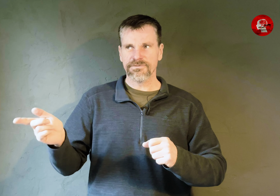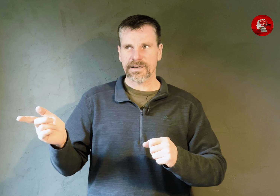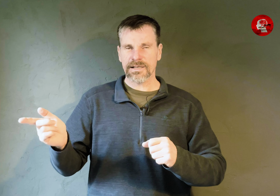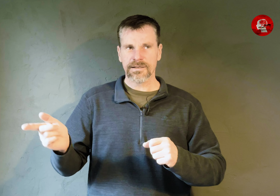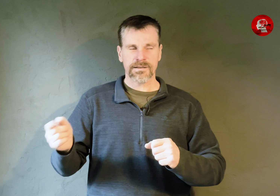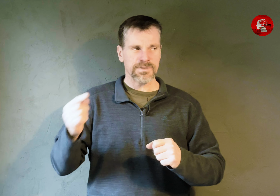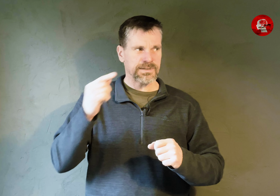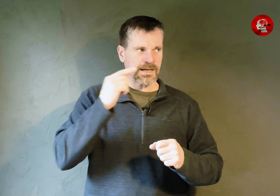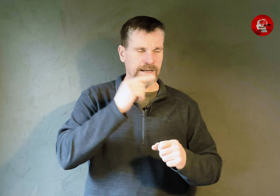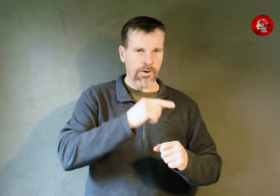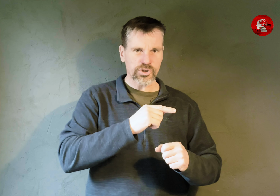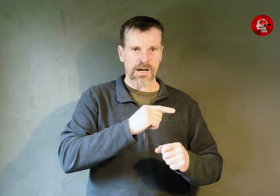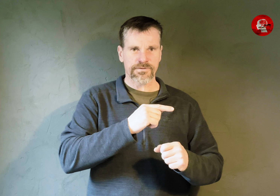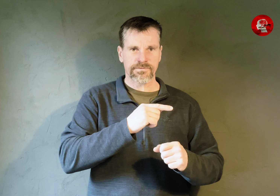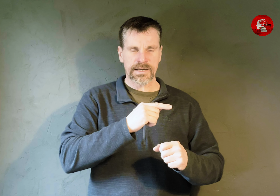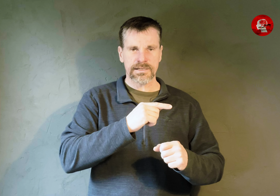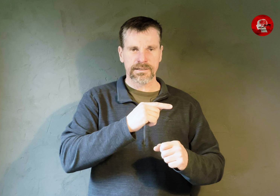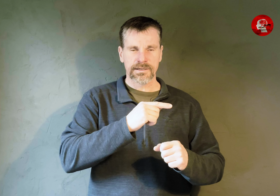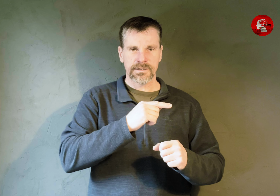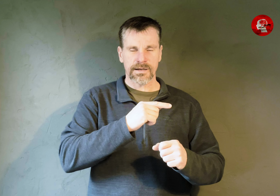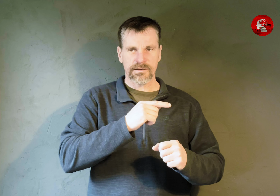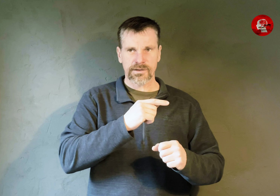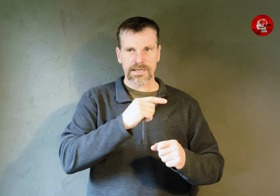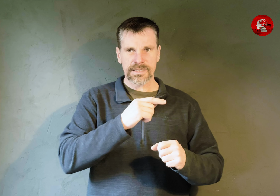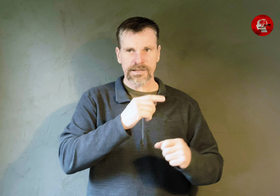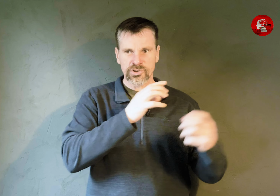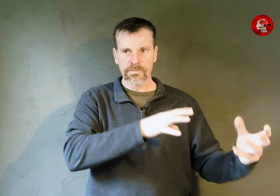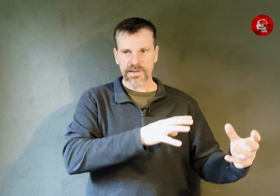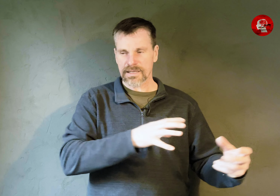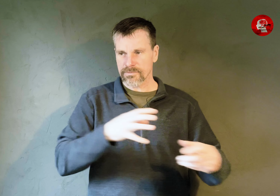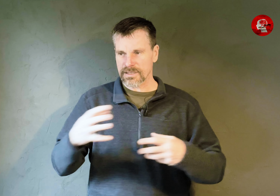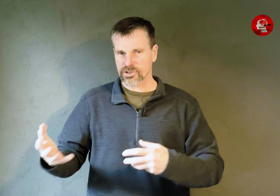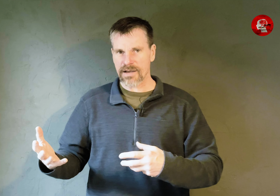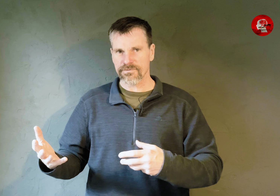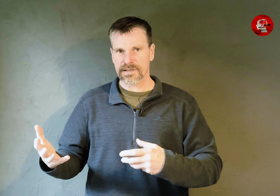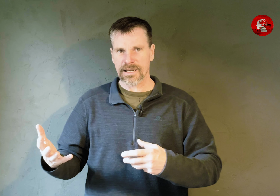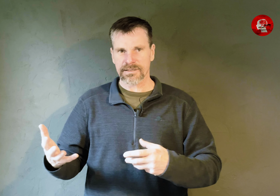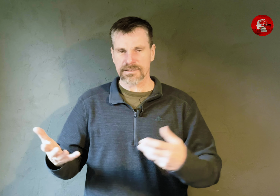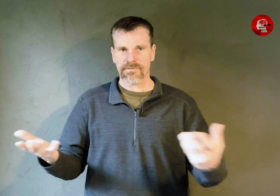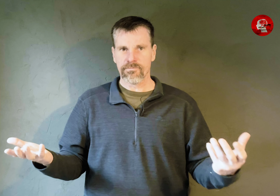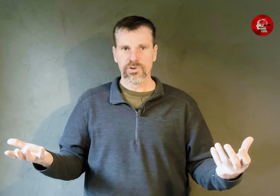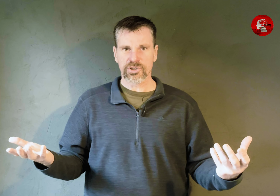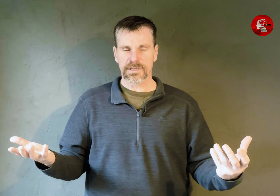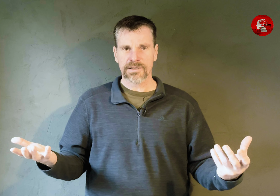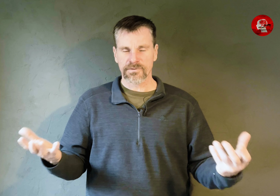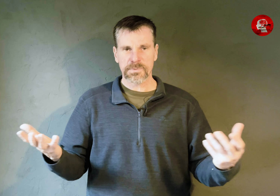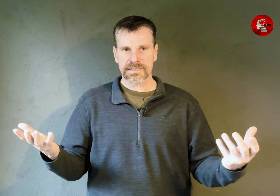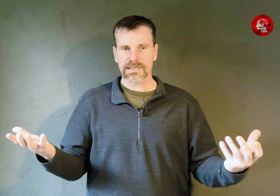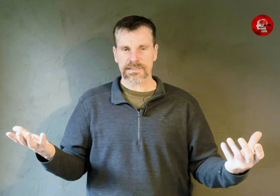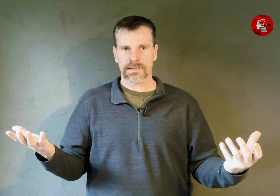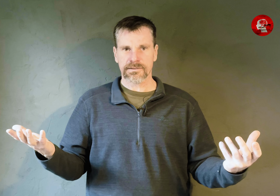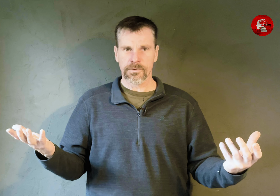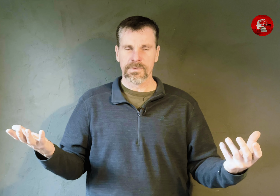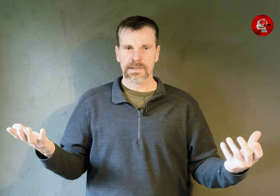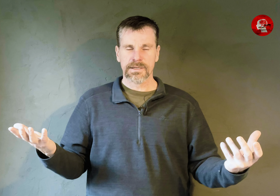feilen dann müssen wir die anderen auch scharf feilen wir können ja nicht eine stumpfe kette mit einer scharfen vergleichen das ist einfach bullshit schon per se ist das halt dumm